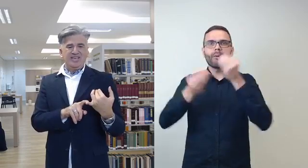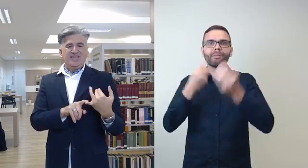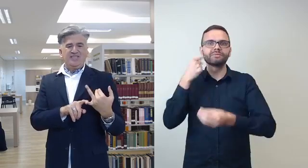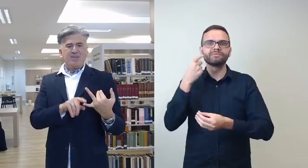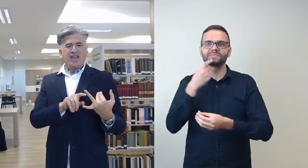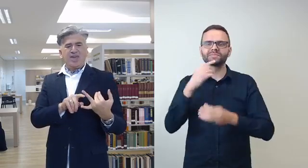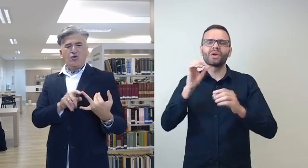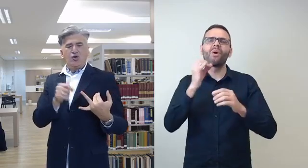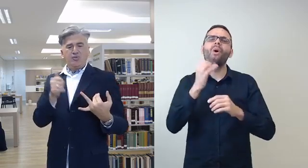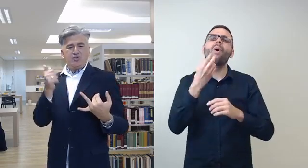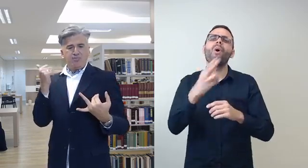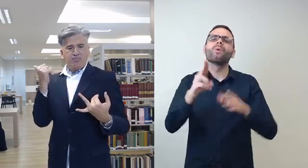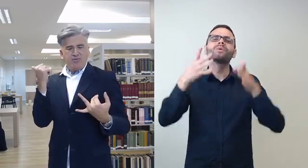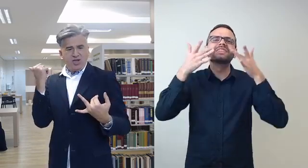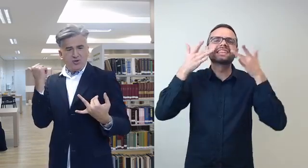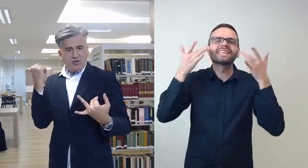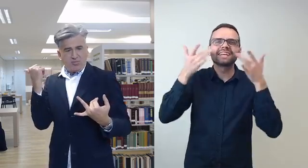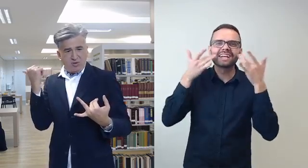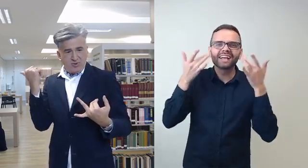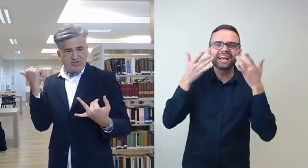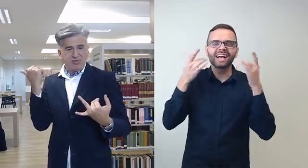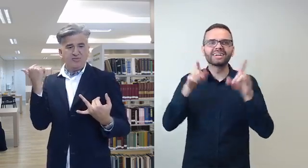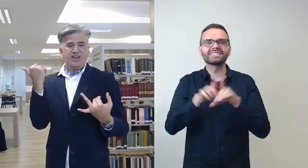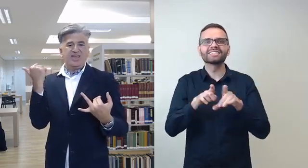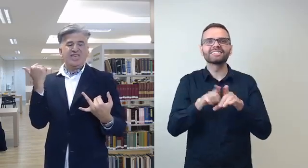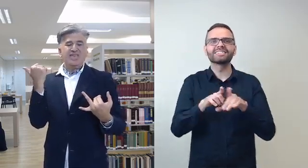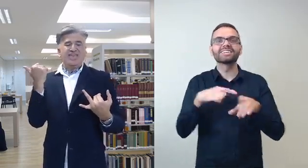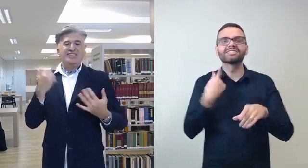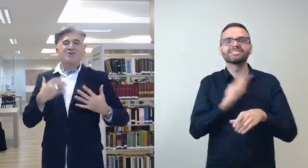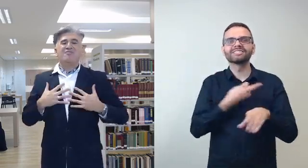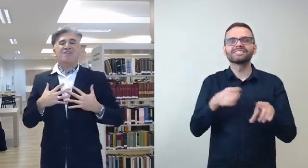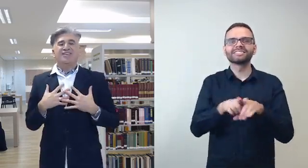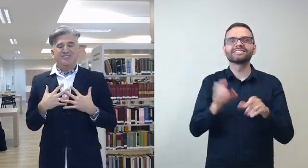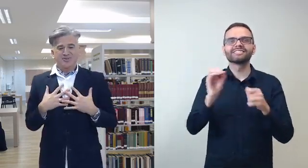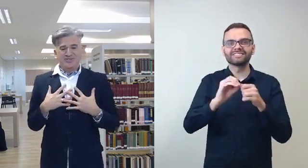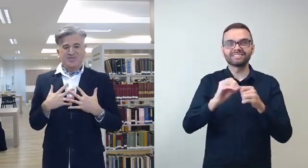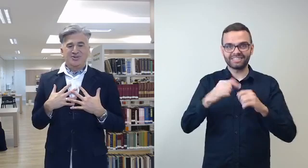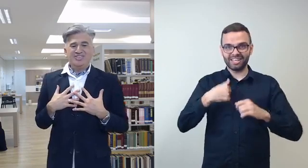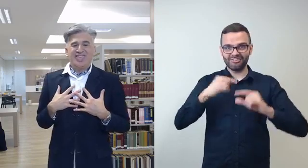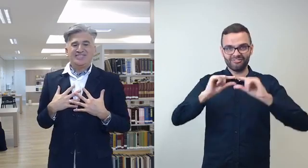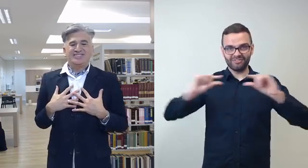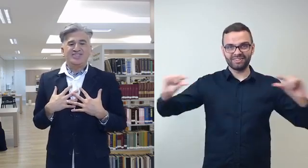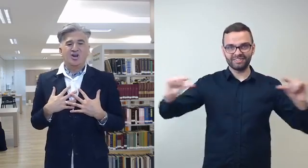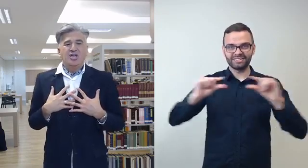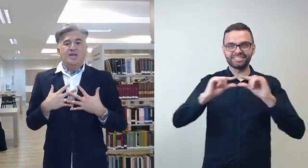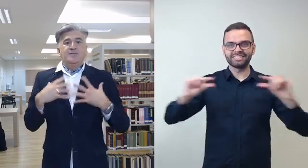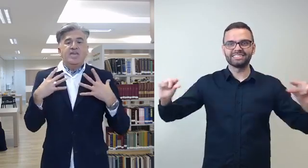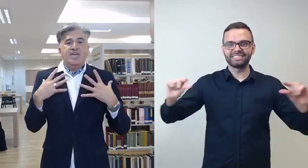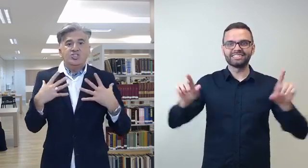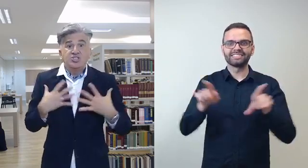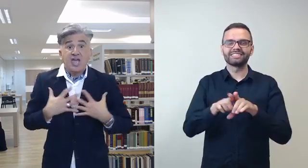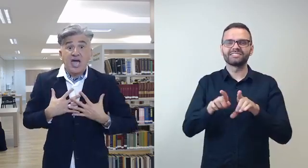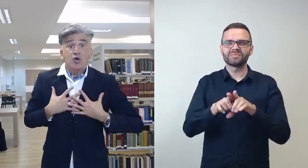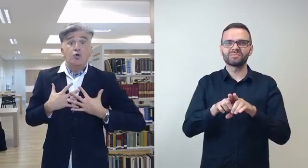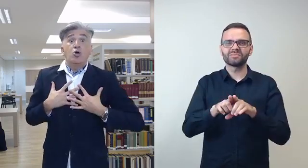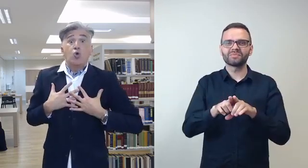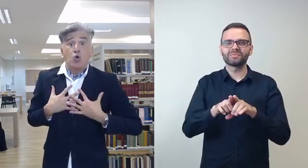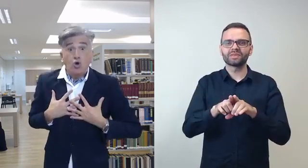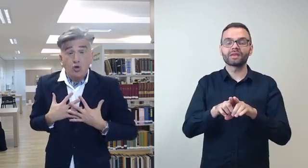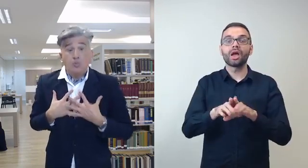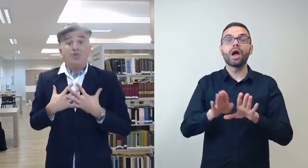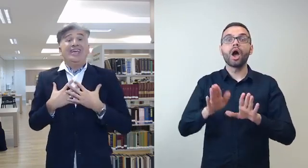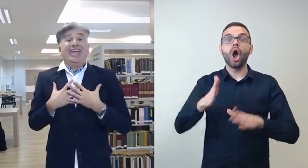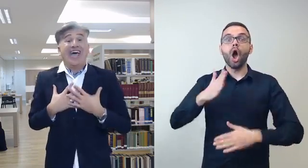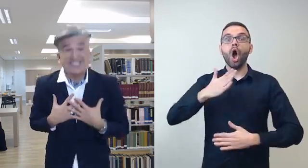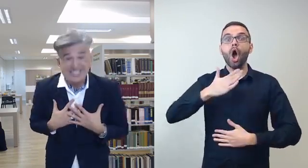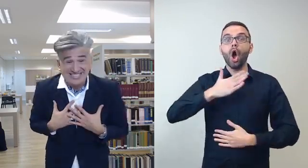cômicas, trabalhar o corpo de acordo com a proposta, como eu falei. E tem uma frase que eu estou usando hoje que é essa assim, ó: deixar o meu